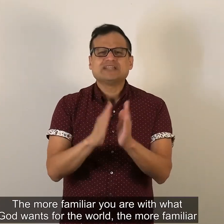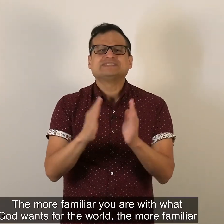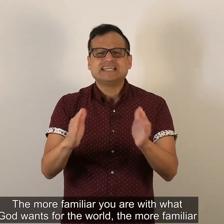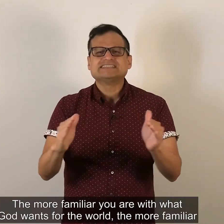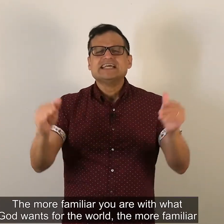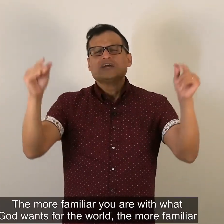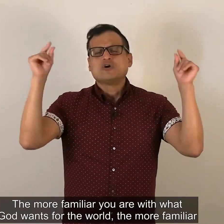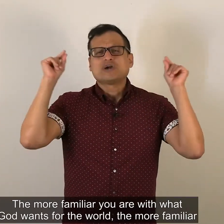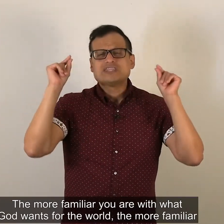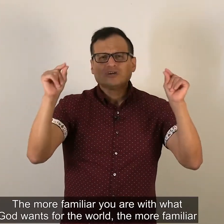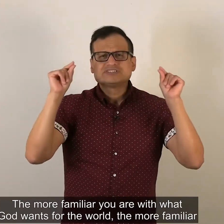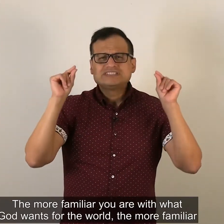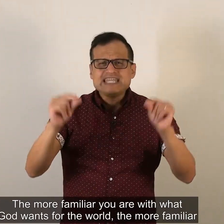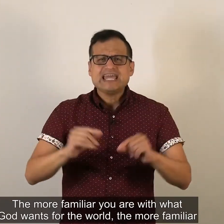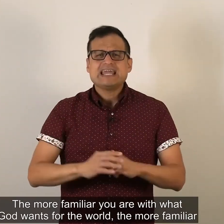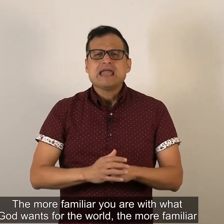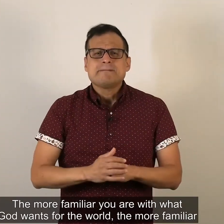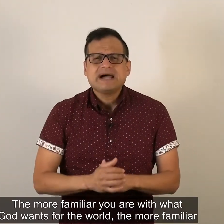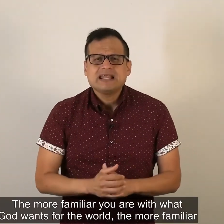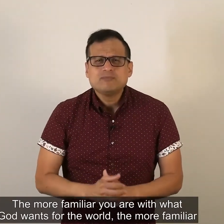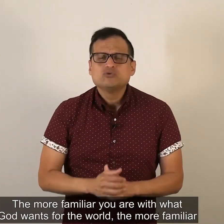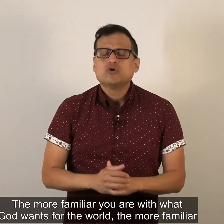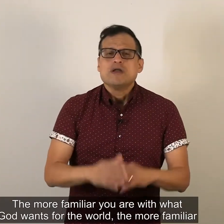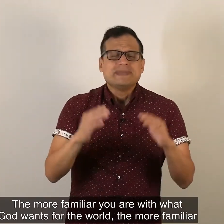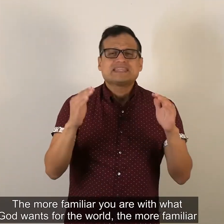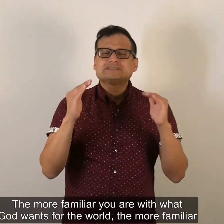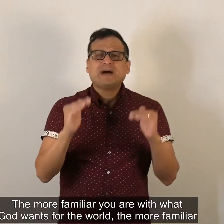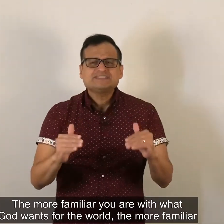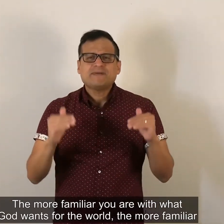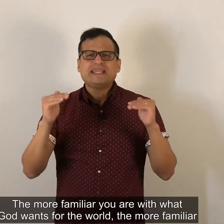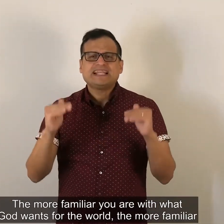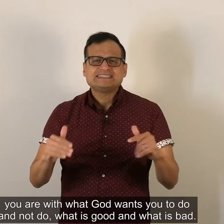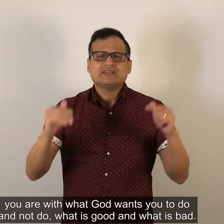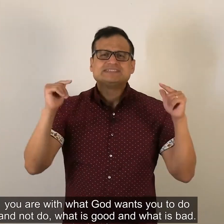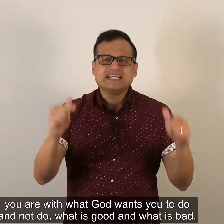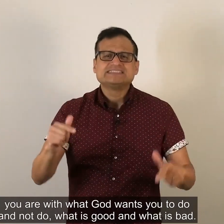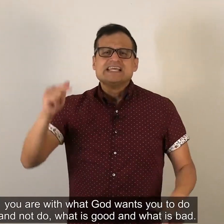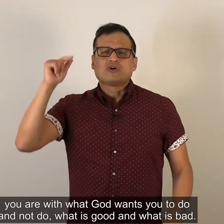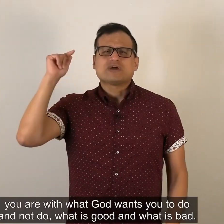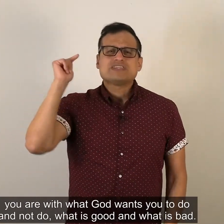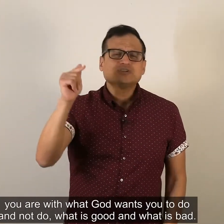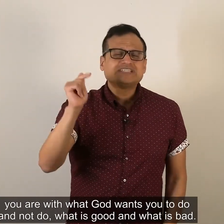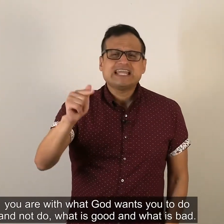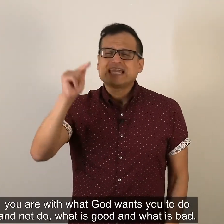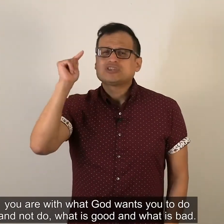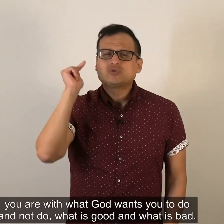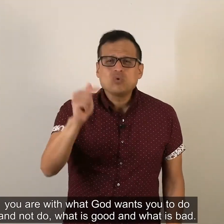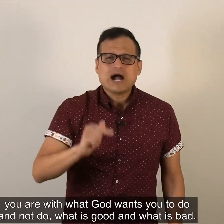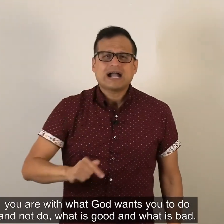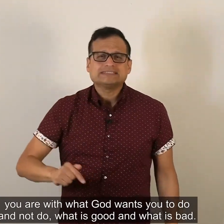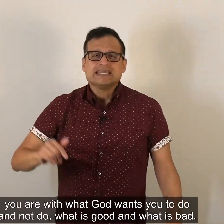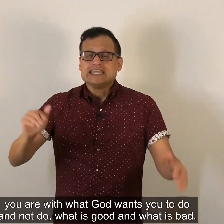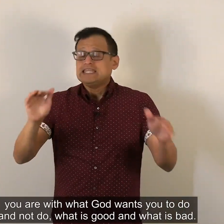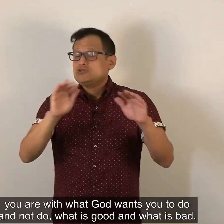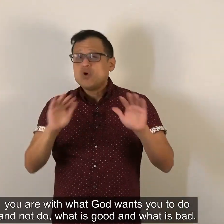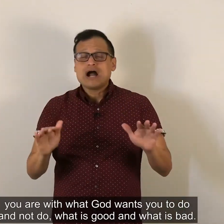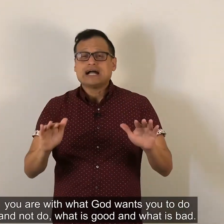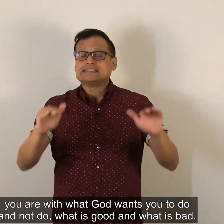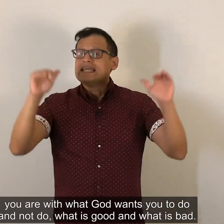estés con lo que Dios quiere para el mundo, mientras más familiarizado estés con lo que Dios quiere que tú hagas y no hagas, qué